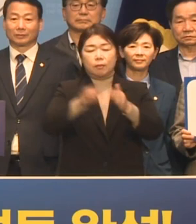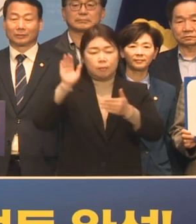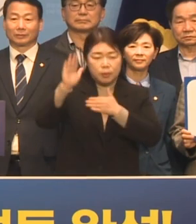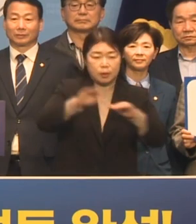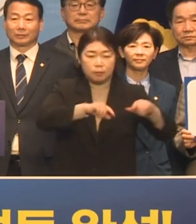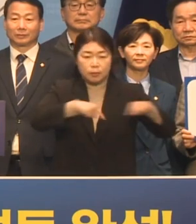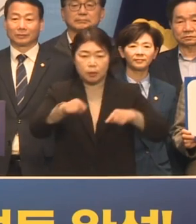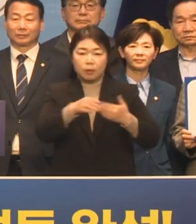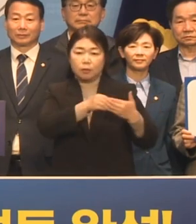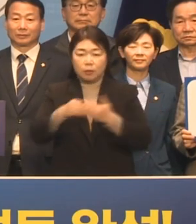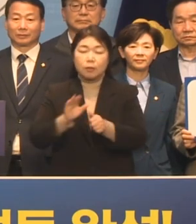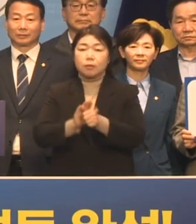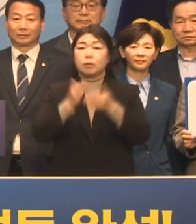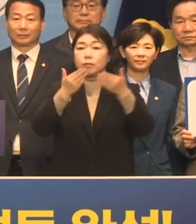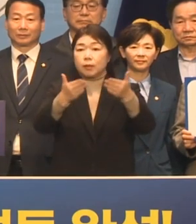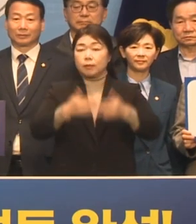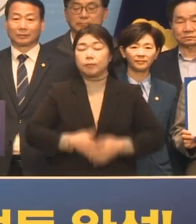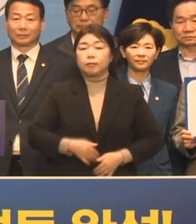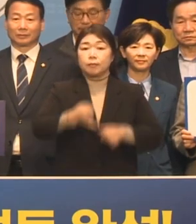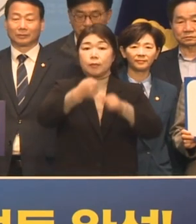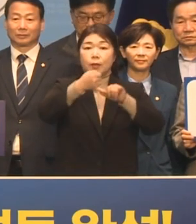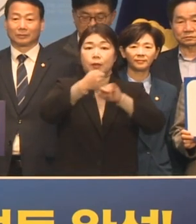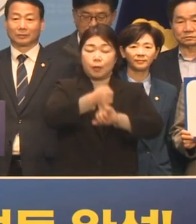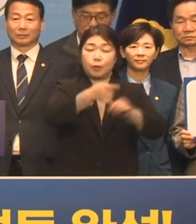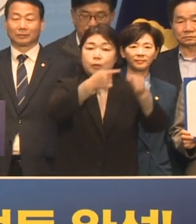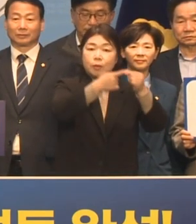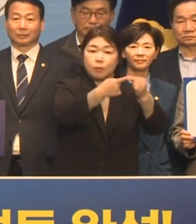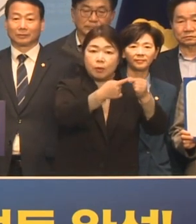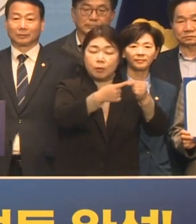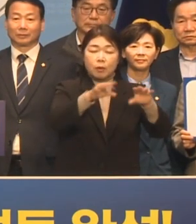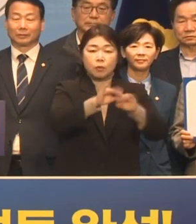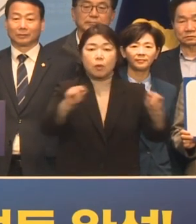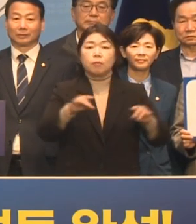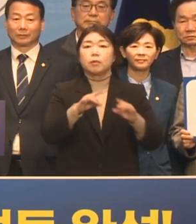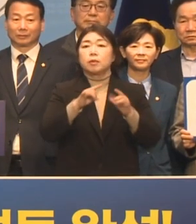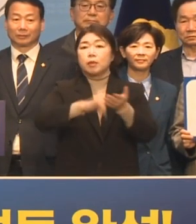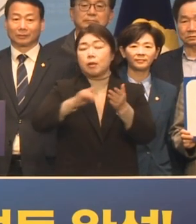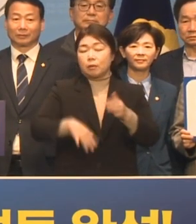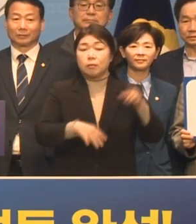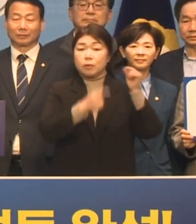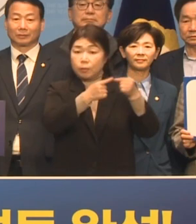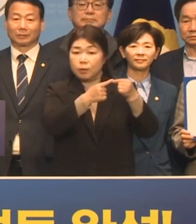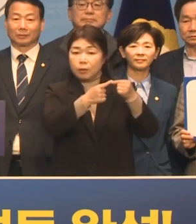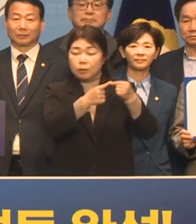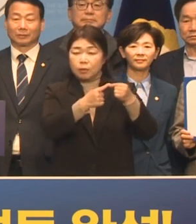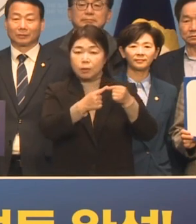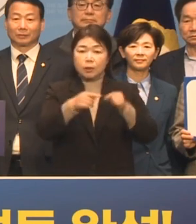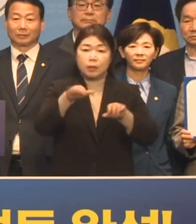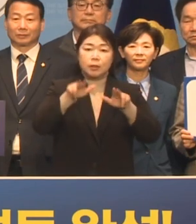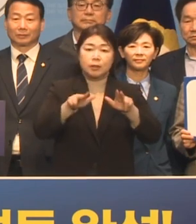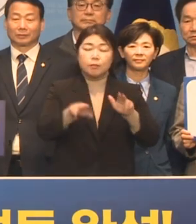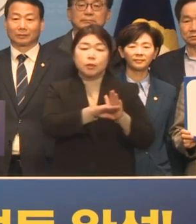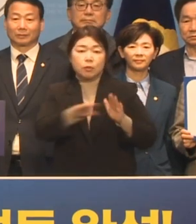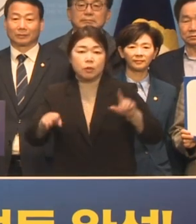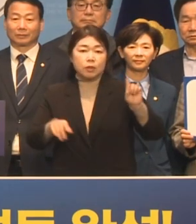박성준이 약속드립니다. 첫째, 종부세 부과 기준을 공시기준 16억 원으로